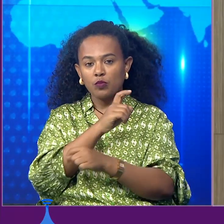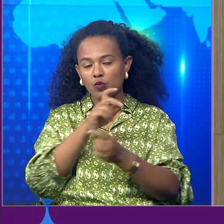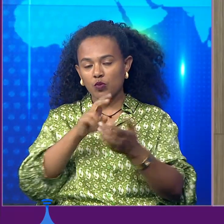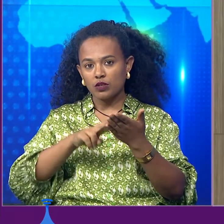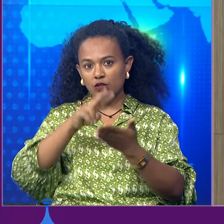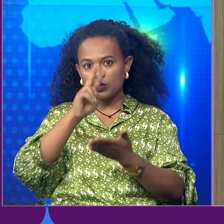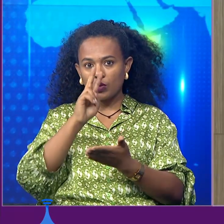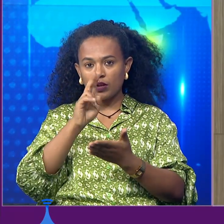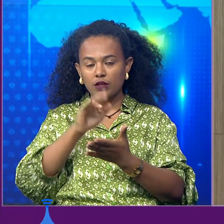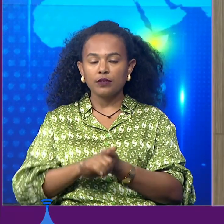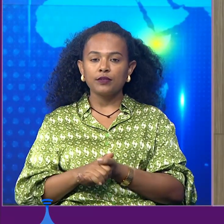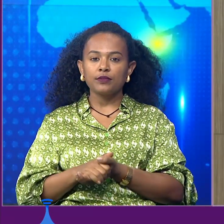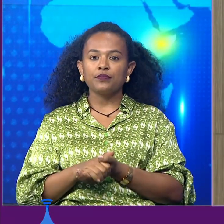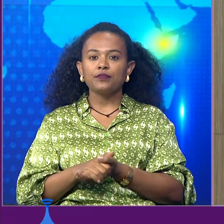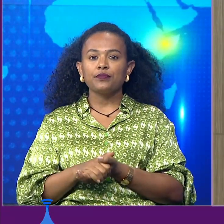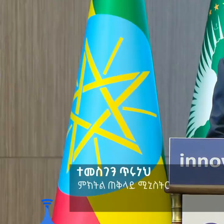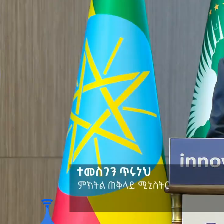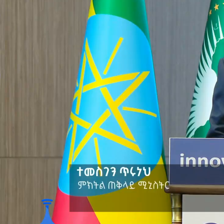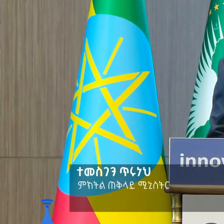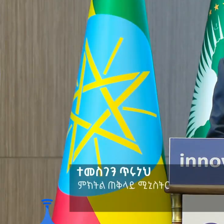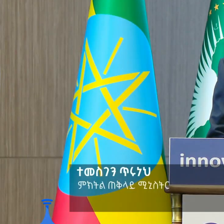አንስተዋል።